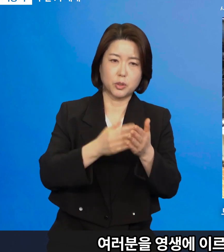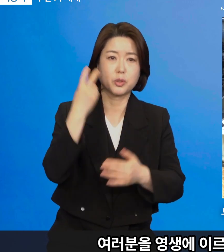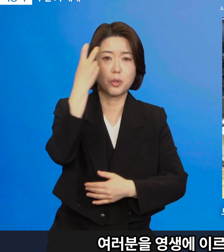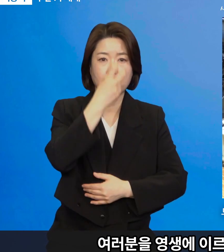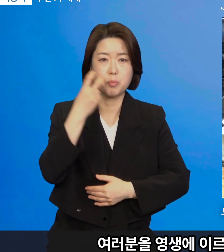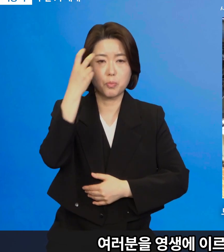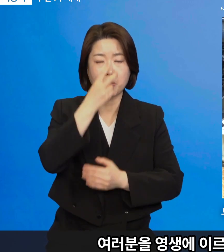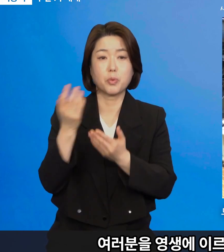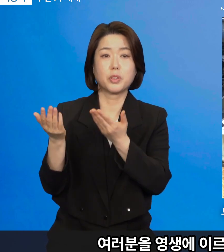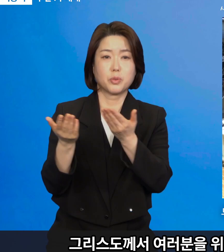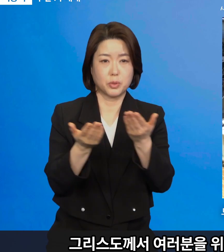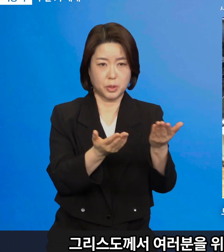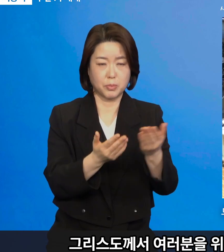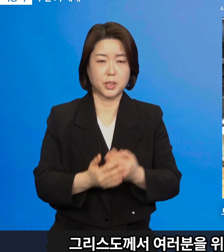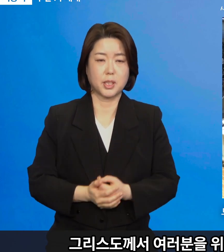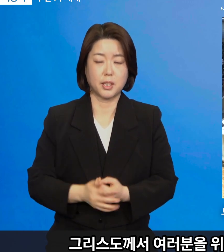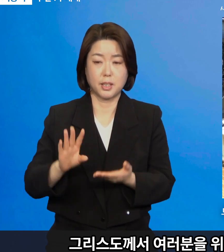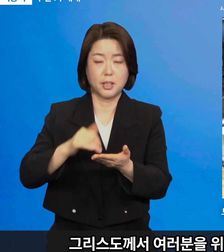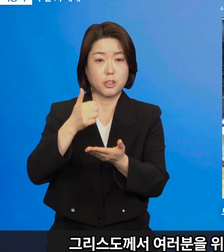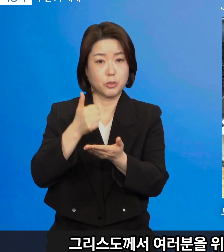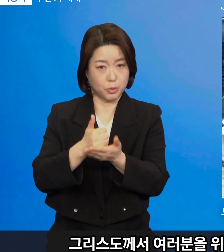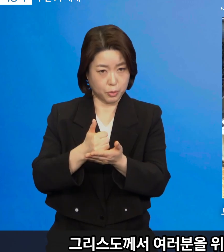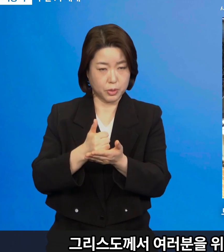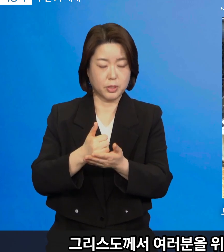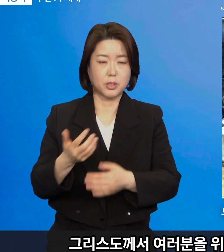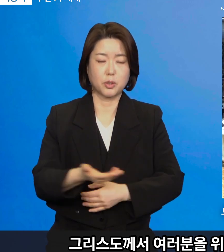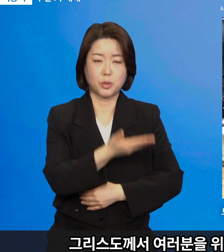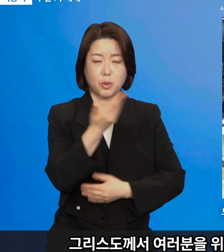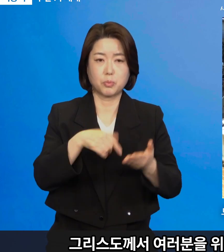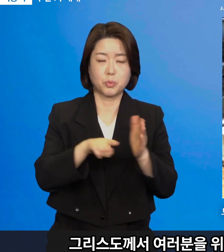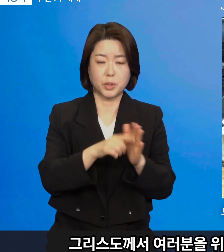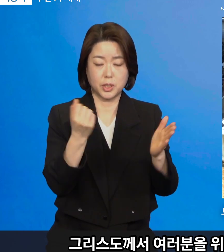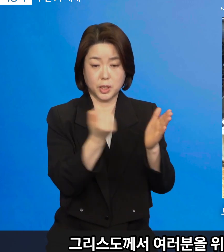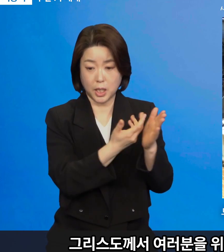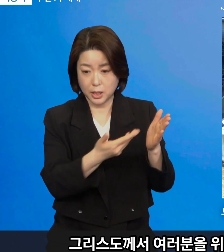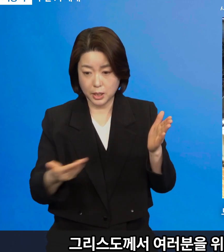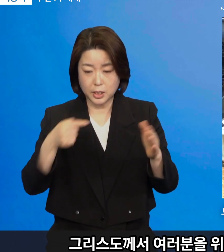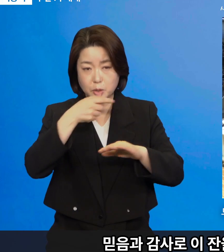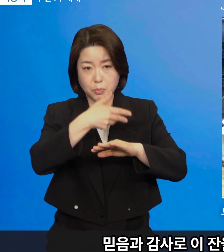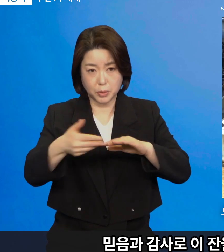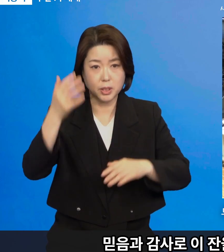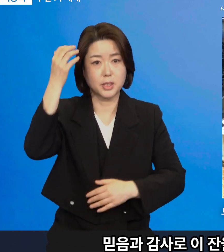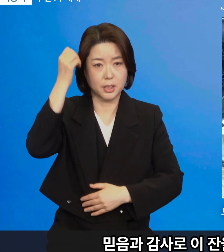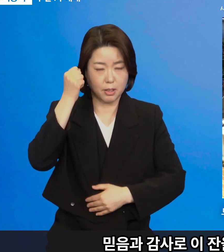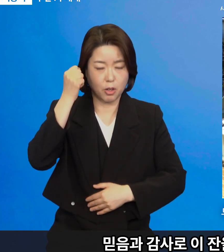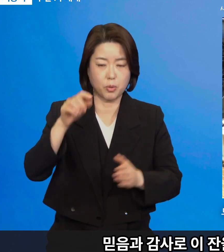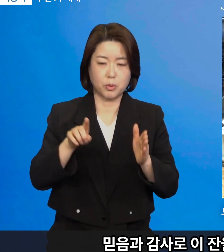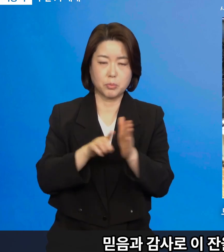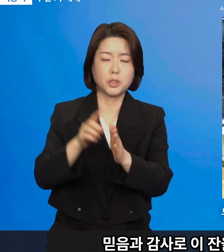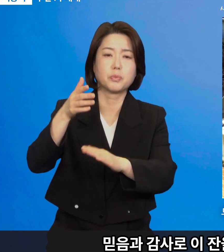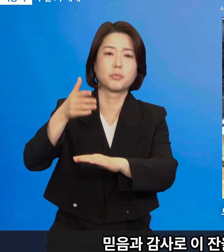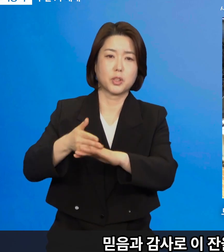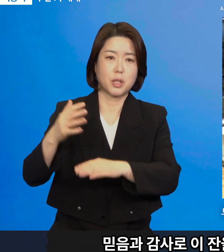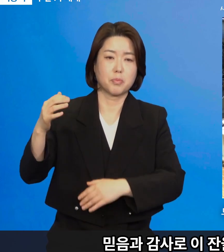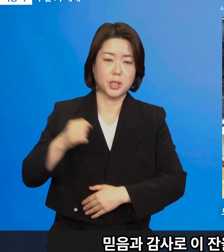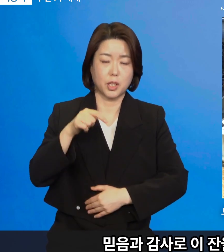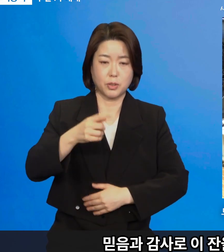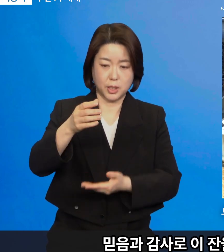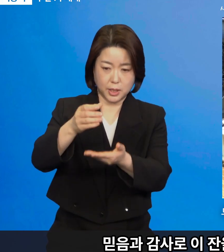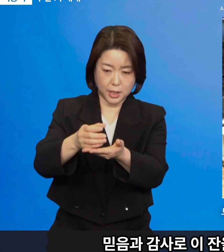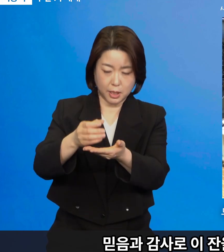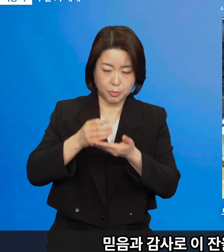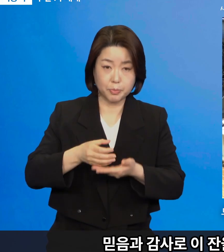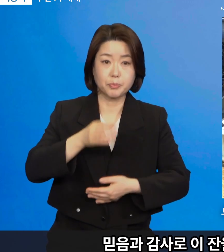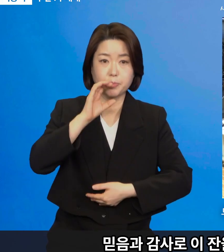주십니다. 그리스도께서 여러분을 위해 흘리신 피를 기억하면서 믿음과 간사로 이 잔을